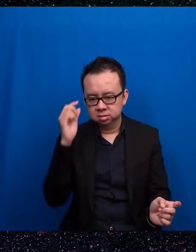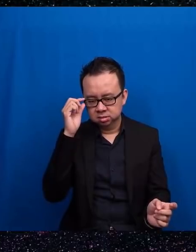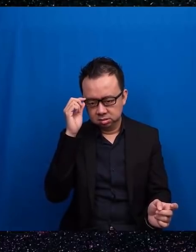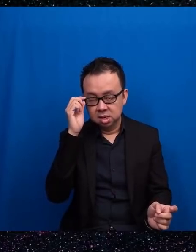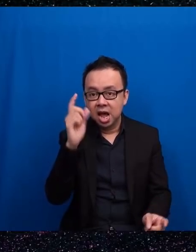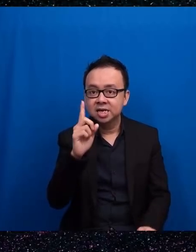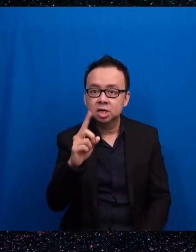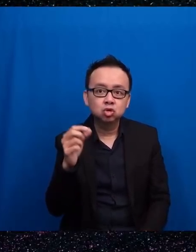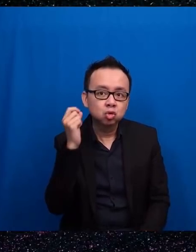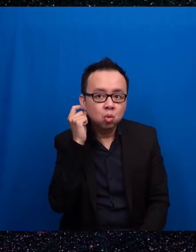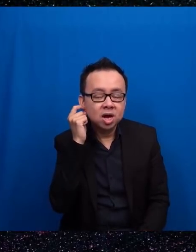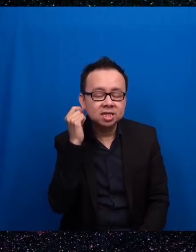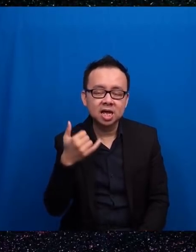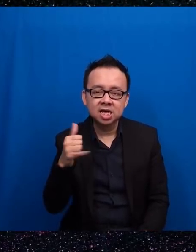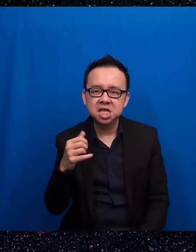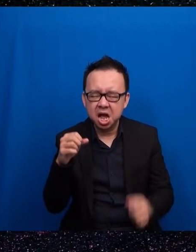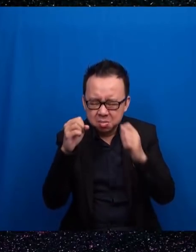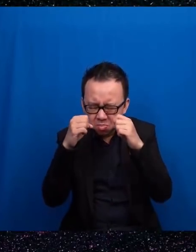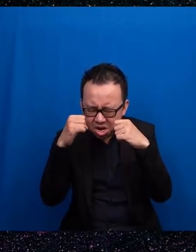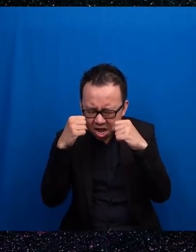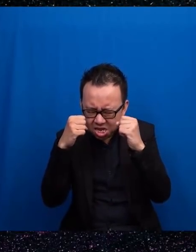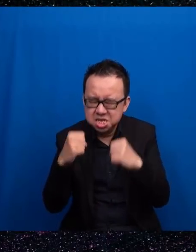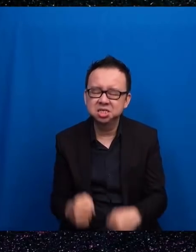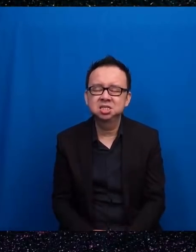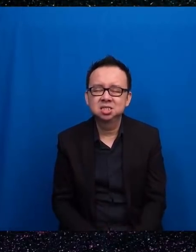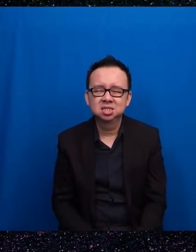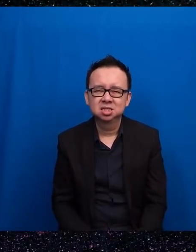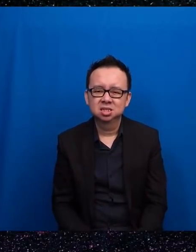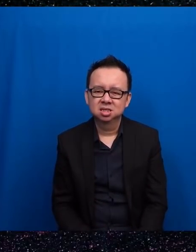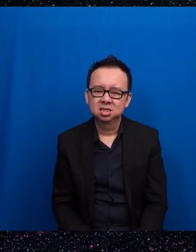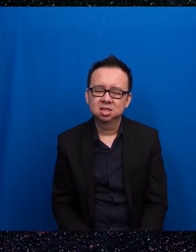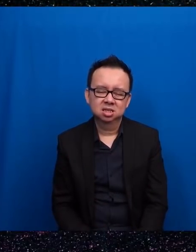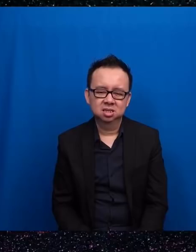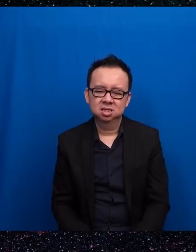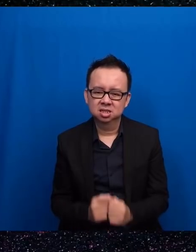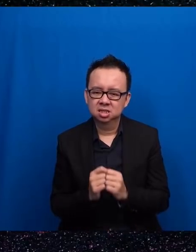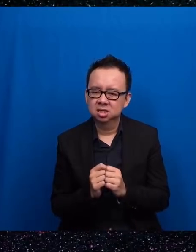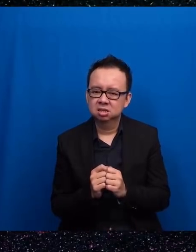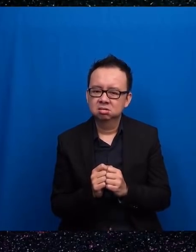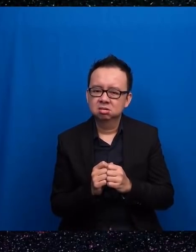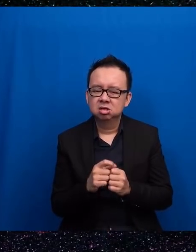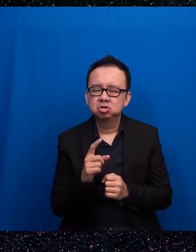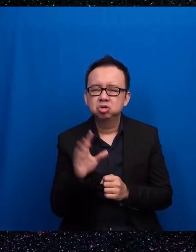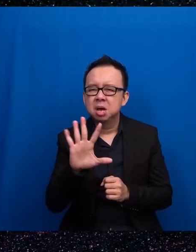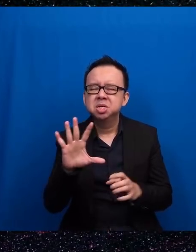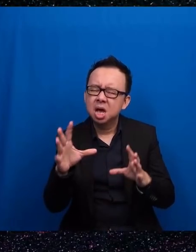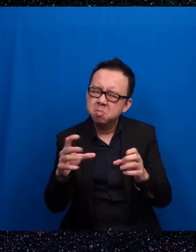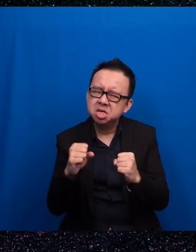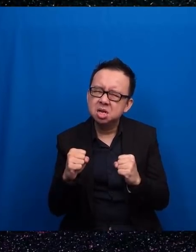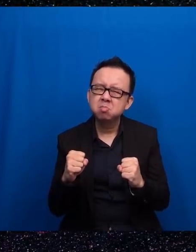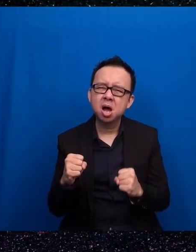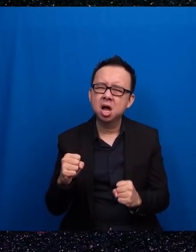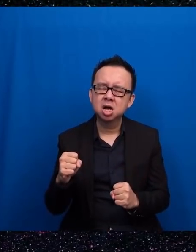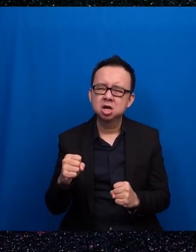Ada seorang wanita yang sedang menangis dan karena dia sebenarnya sudah tidak bisa menerima suaminya